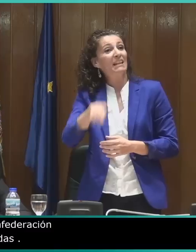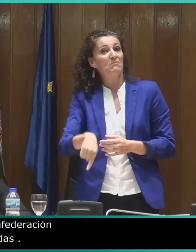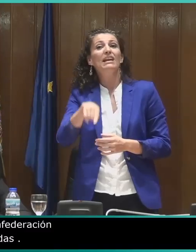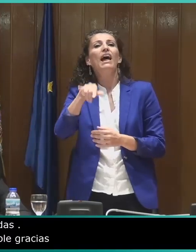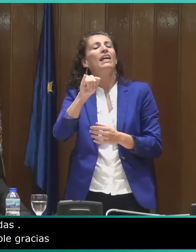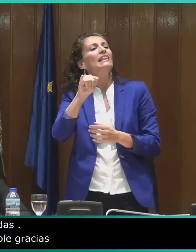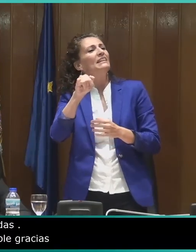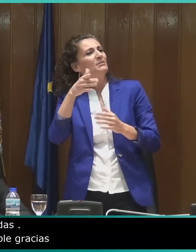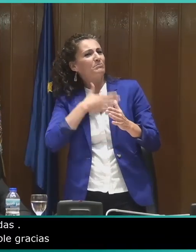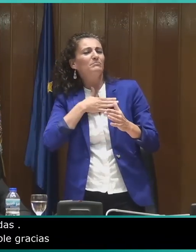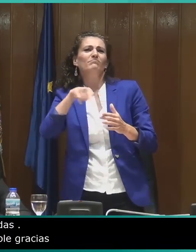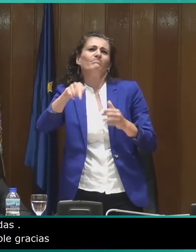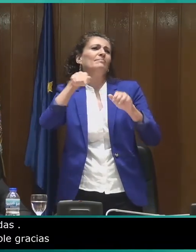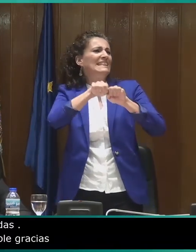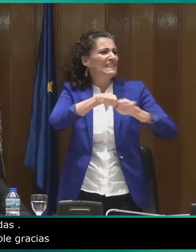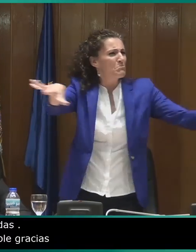de FIAPAS